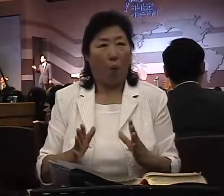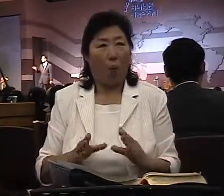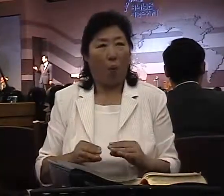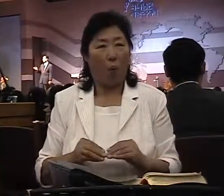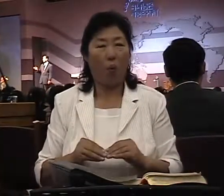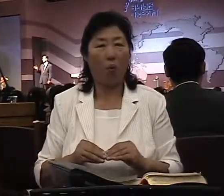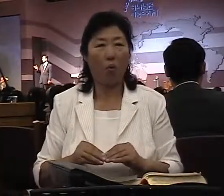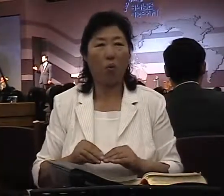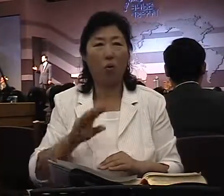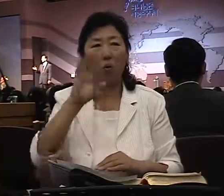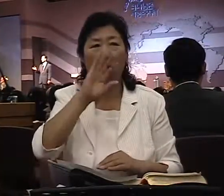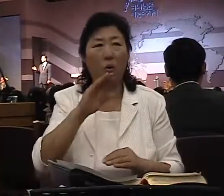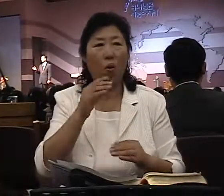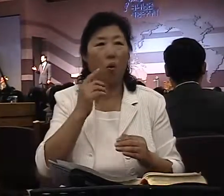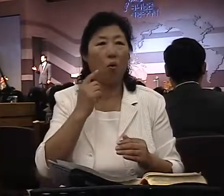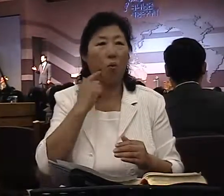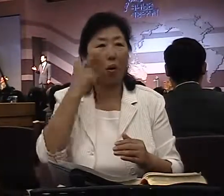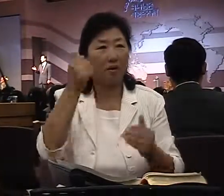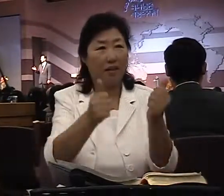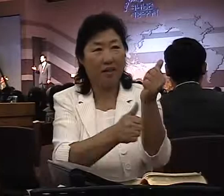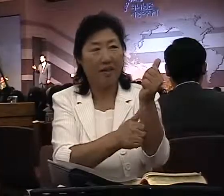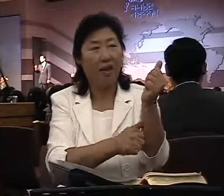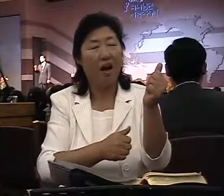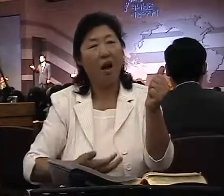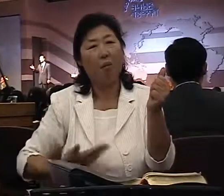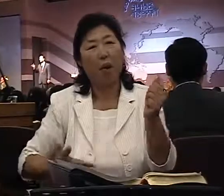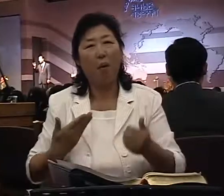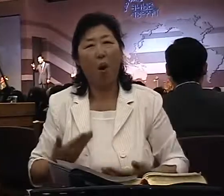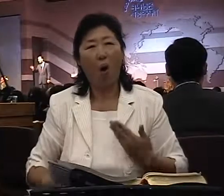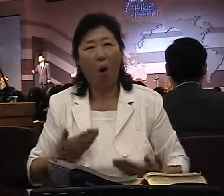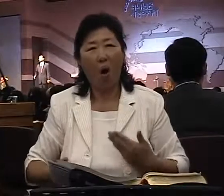교회에서 바쁜데 생명에 관한 거면 해야죠.